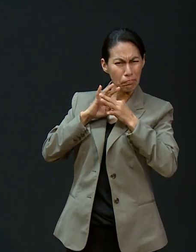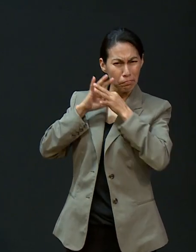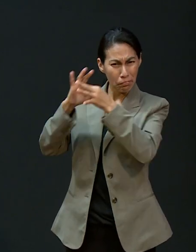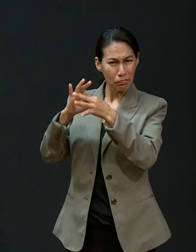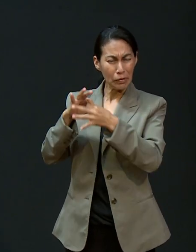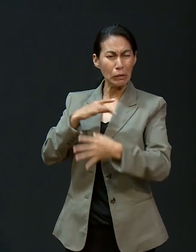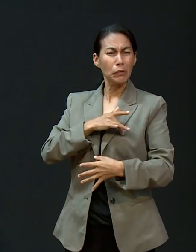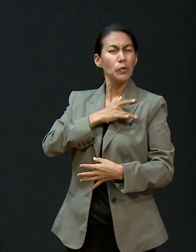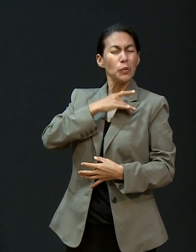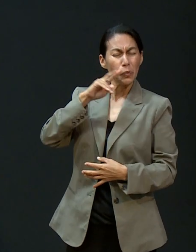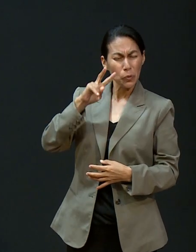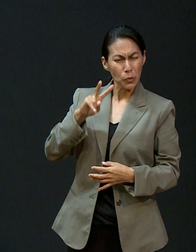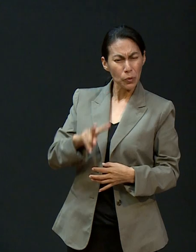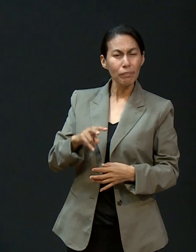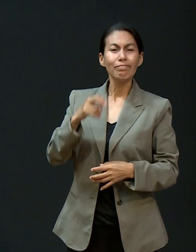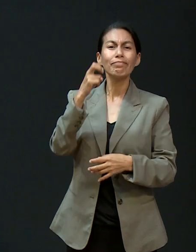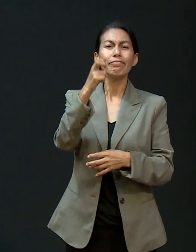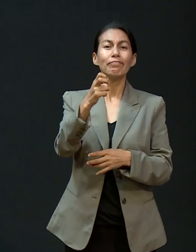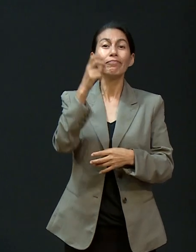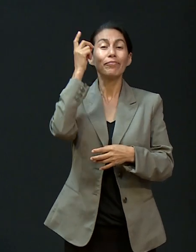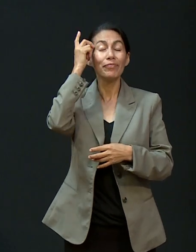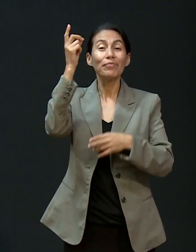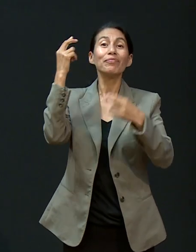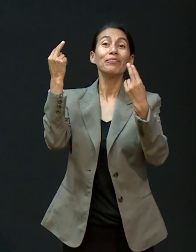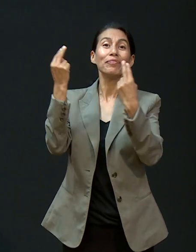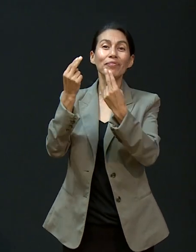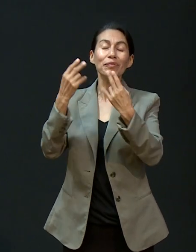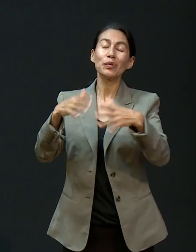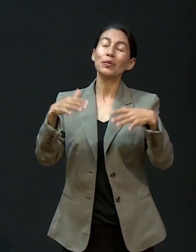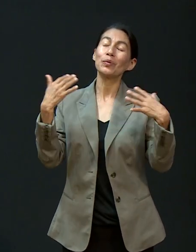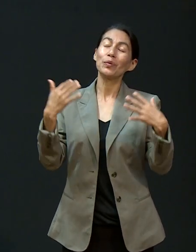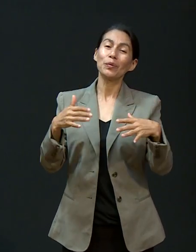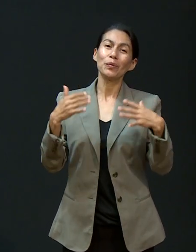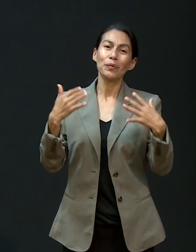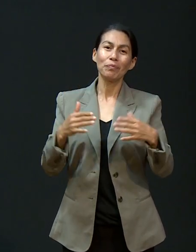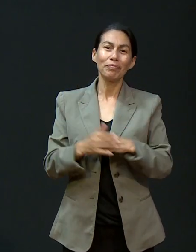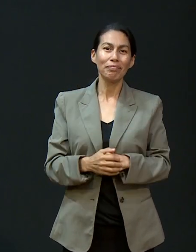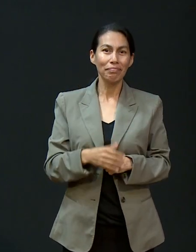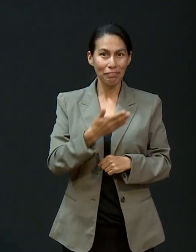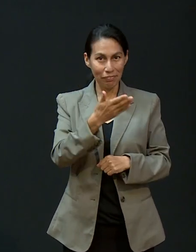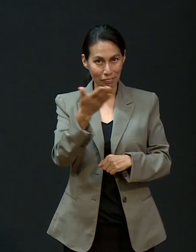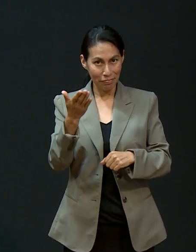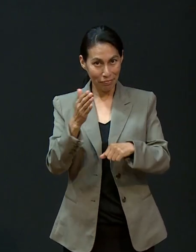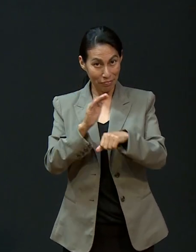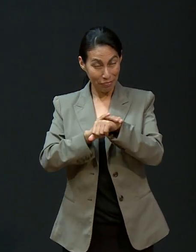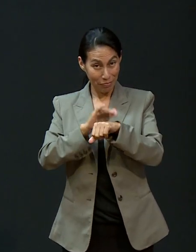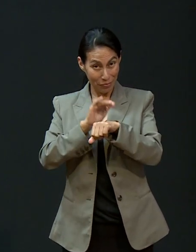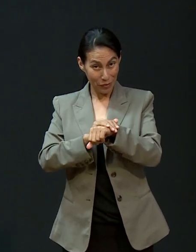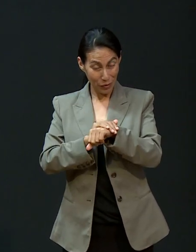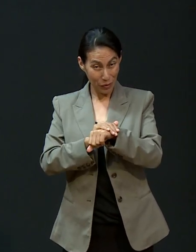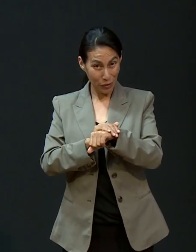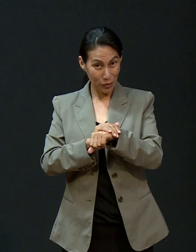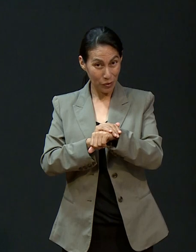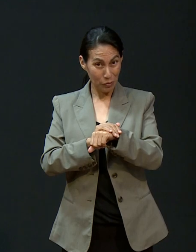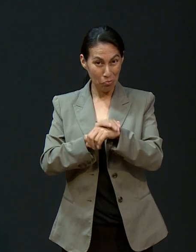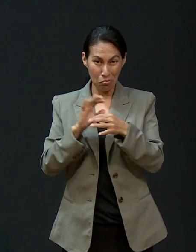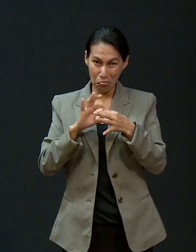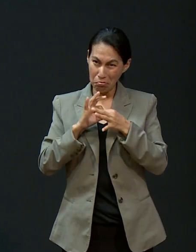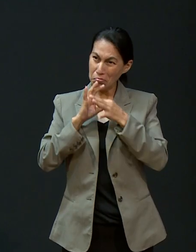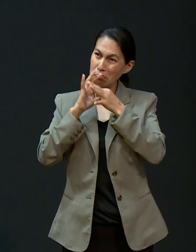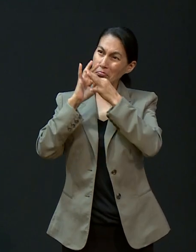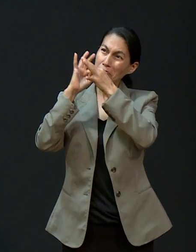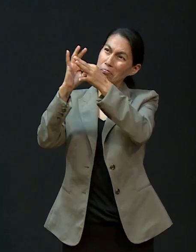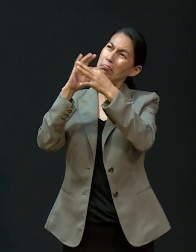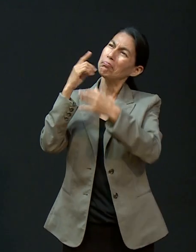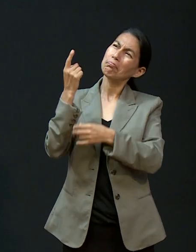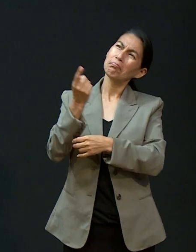profundamente sinceros. Es la más grande necesidad de Dios. Amigos con las cuales va a compartir